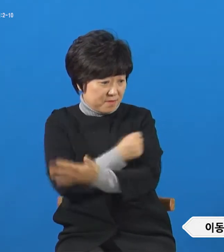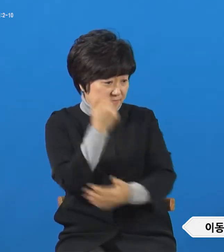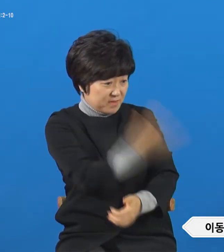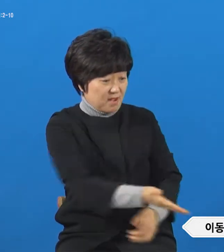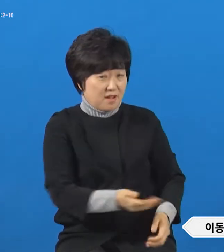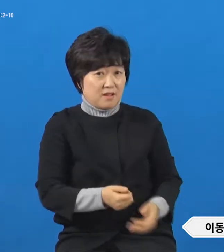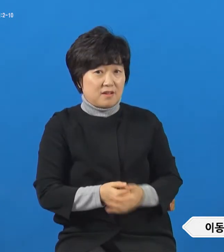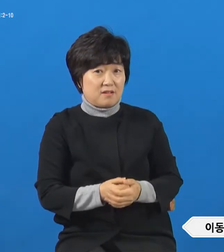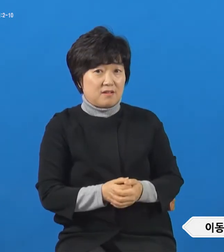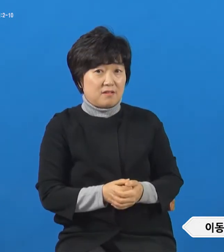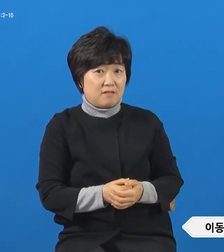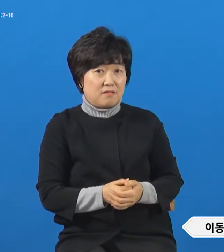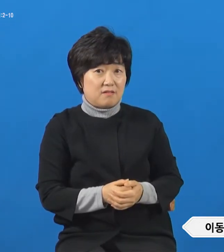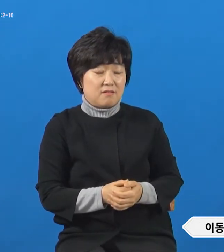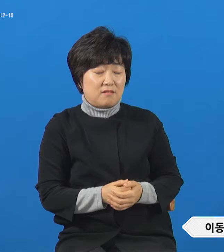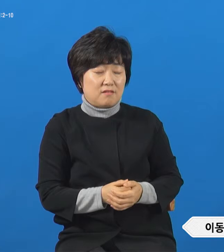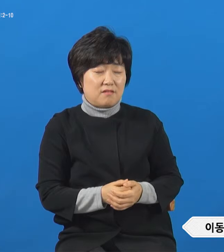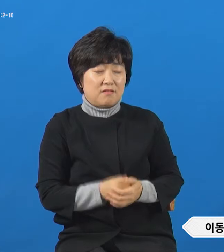넘봅니까?